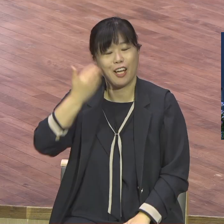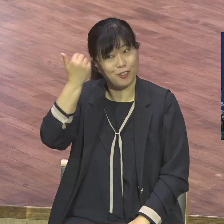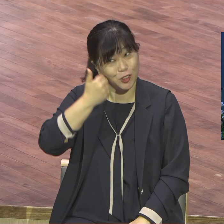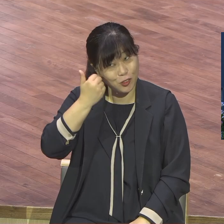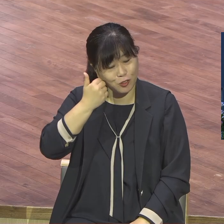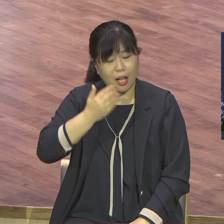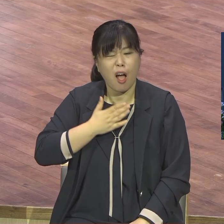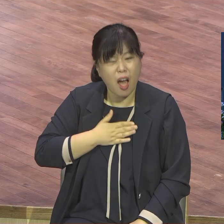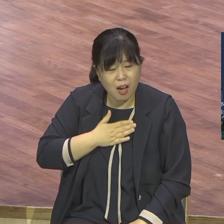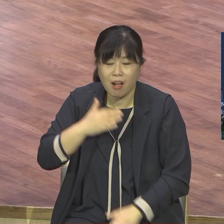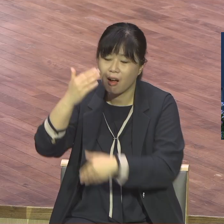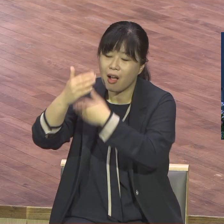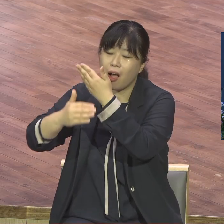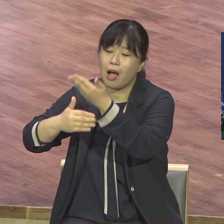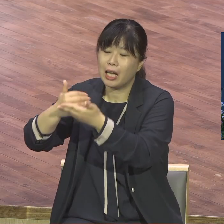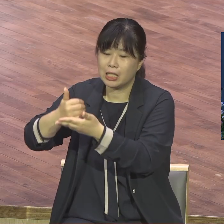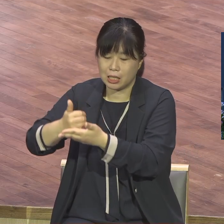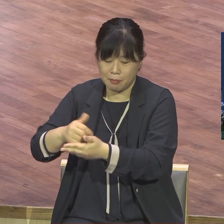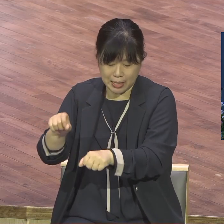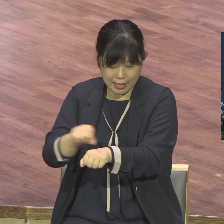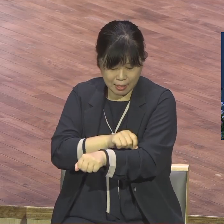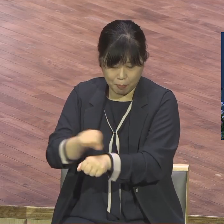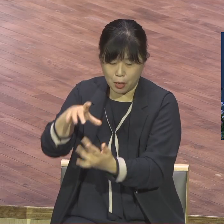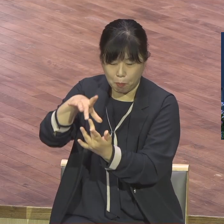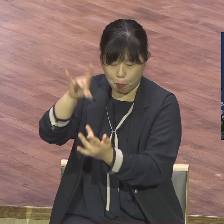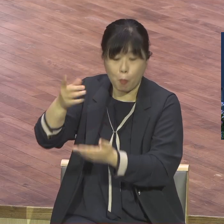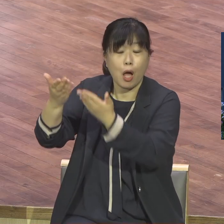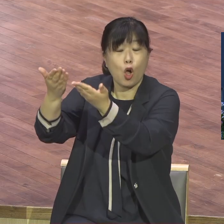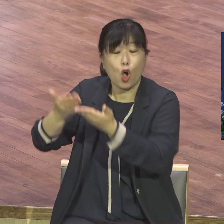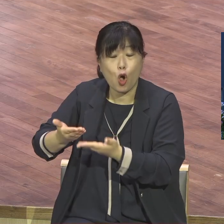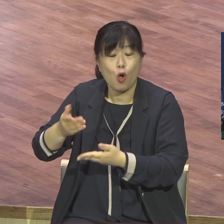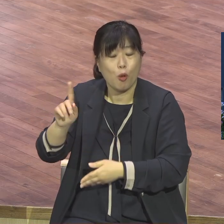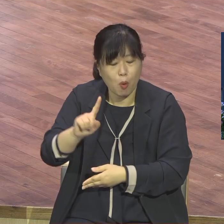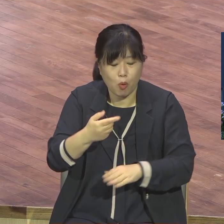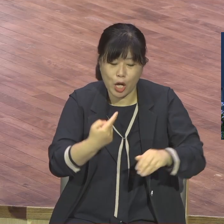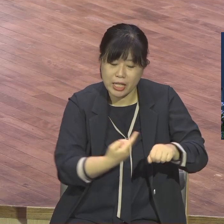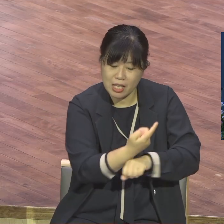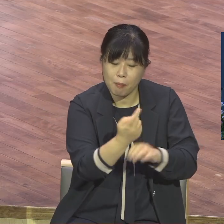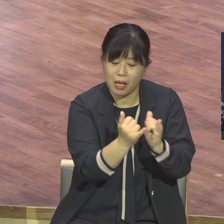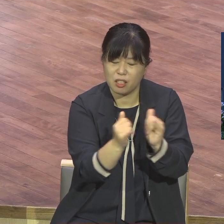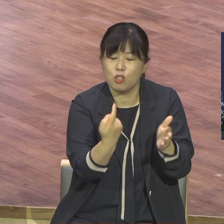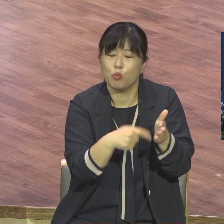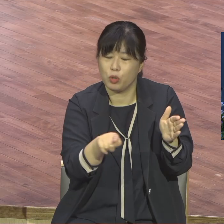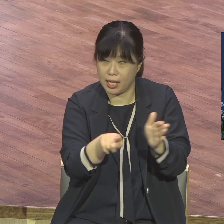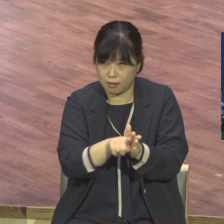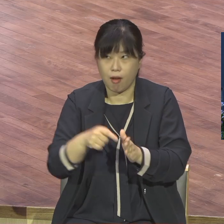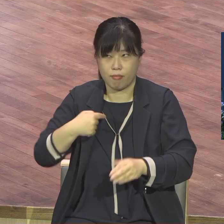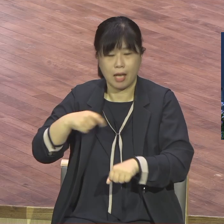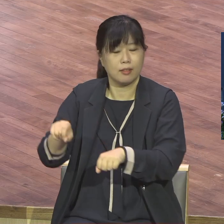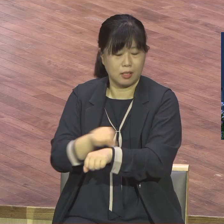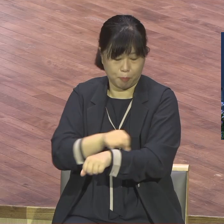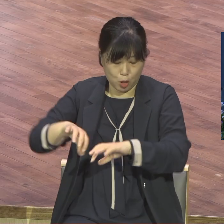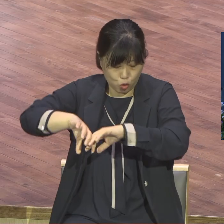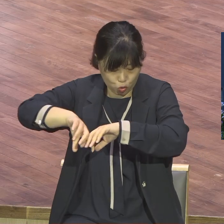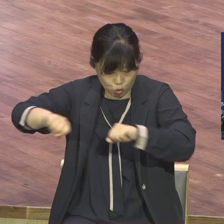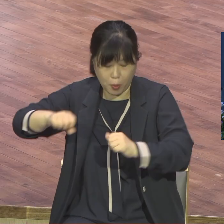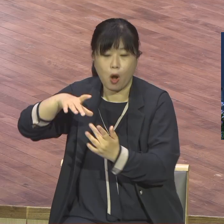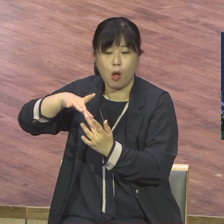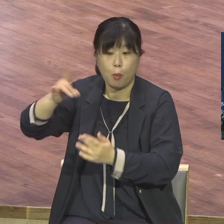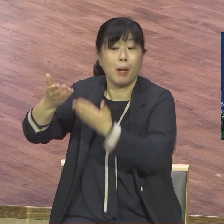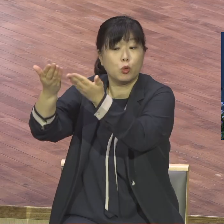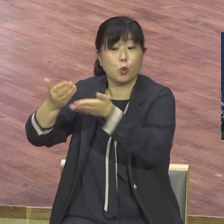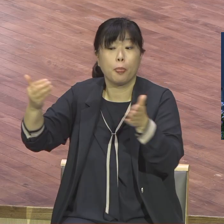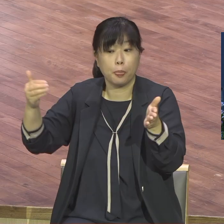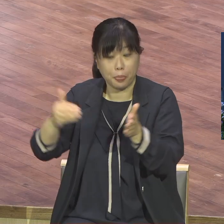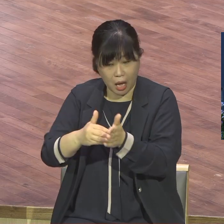나를 부르셨다. 선교지요. 선교. 감히 선교. 복음 모르는 다른 민족에게